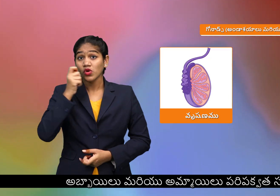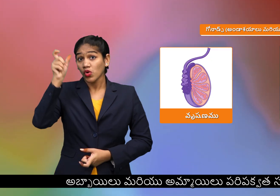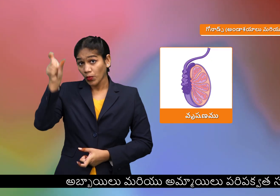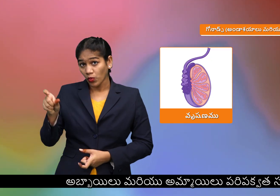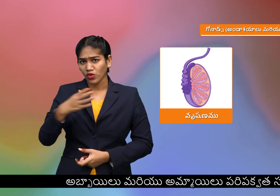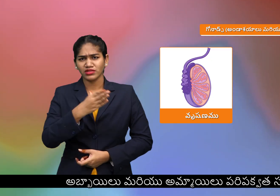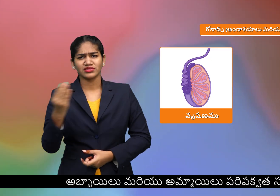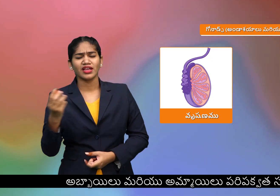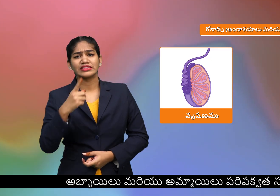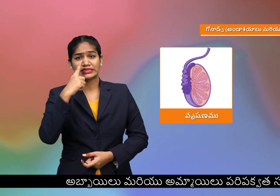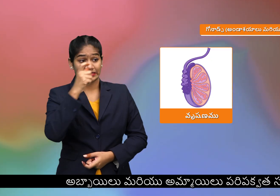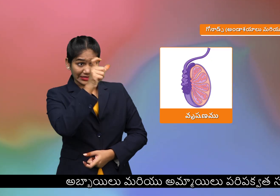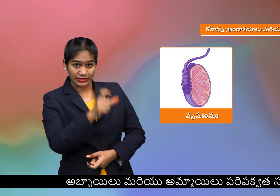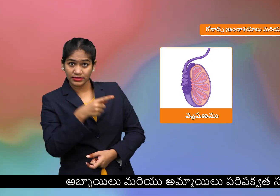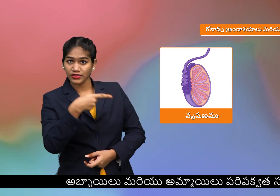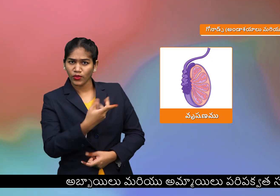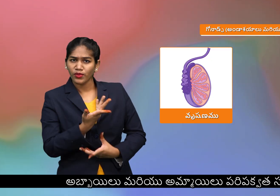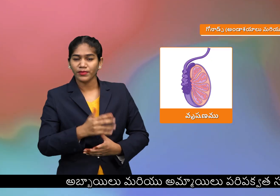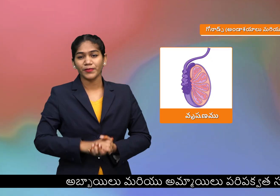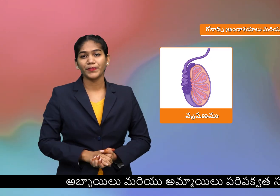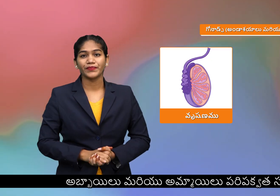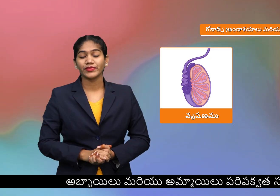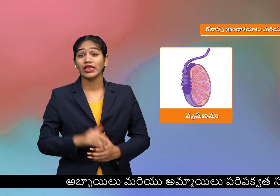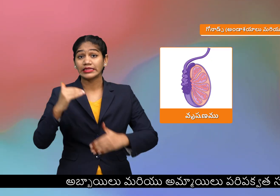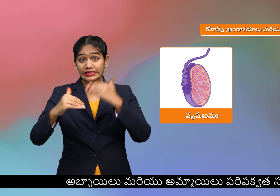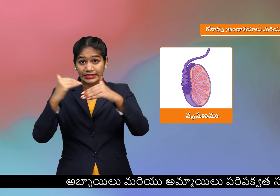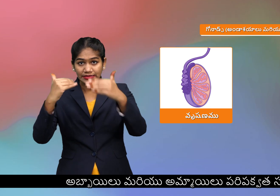అబ్బాయిలు మరియు అమ్మాయిలు పరిపక్వత సమయంలో